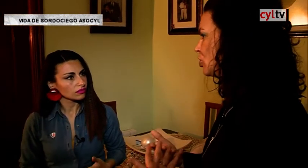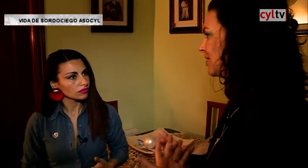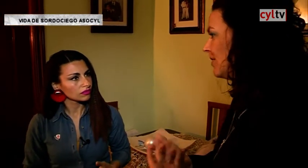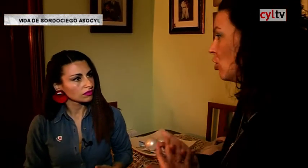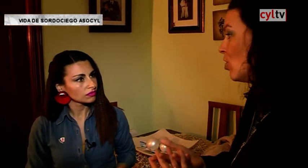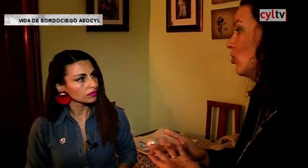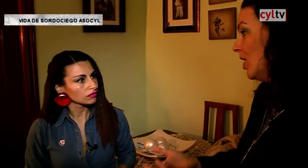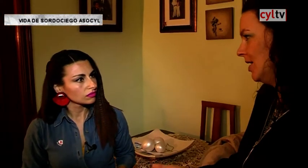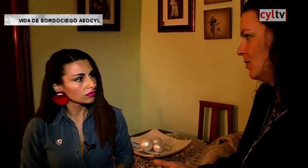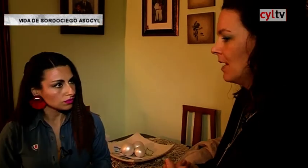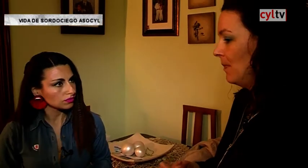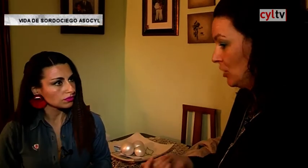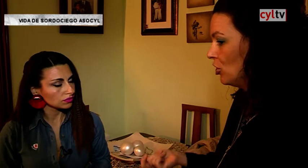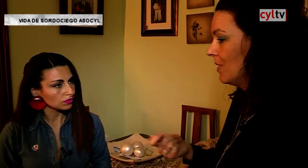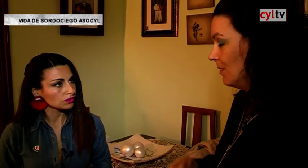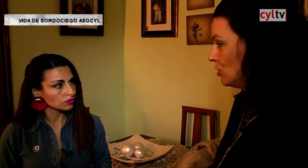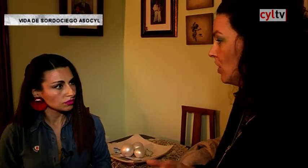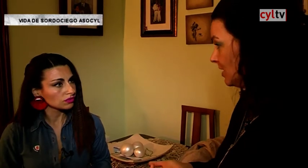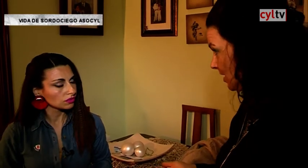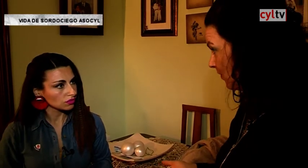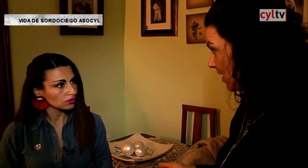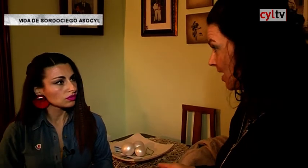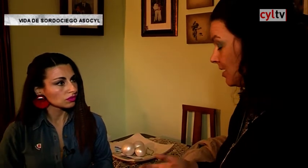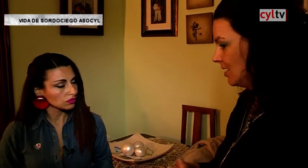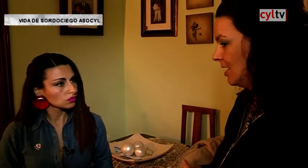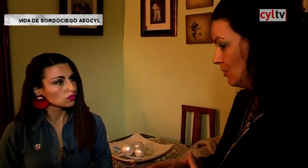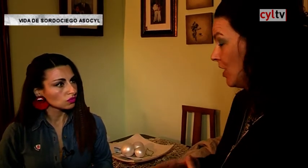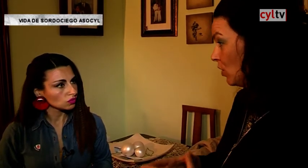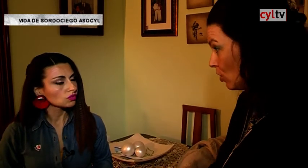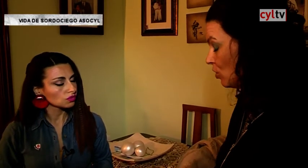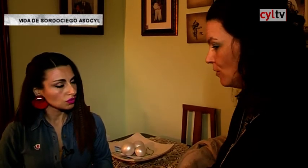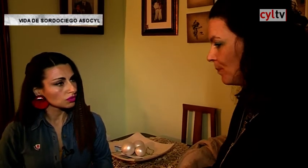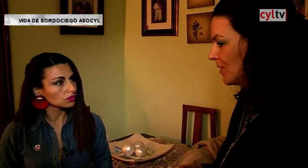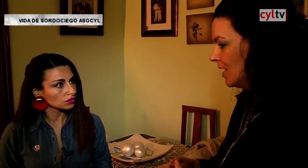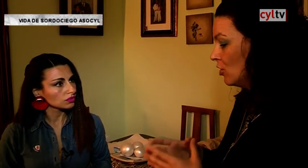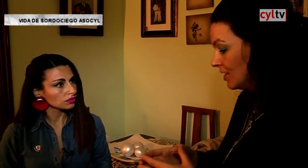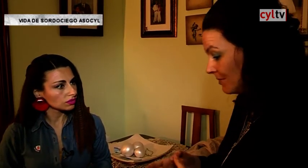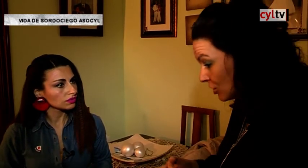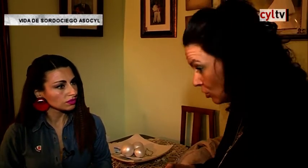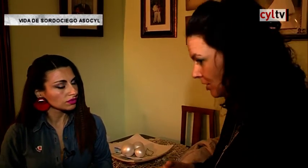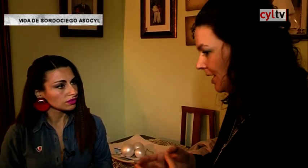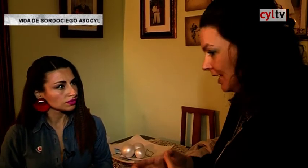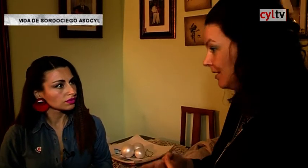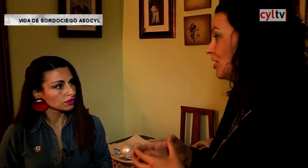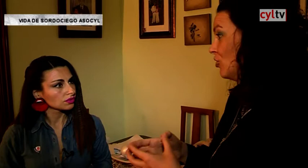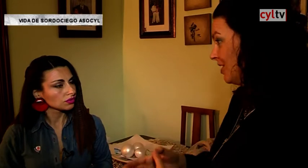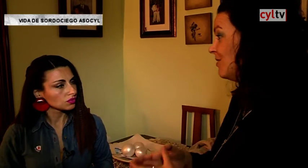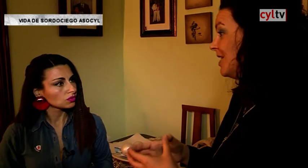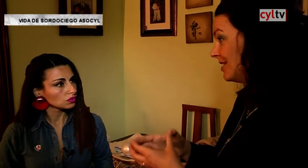saber cómo ayudarles, que para eso llevan el bastón que les identifica, que es blanco y rojo, Y con ese bastón, la gente, la sociedad debería saber